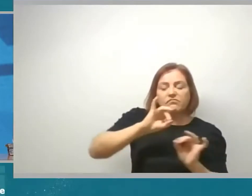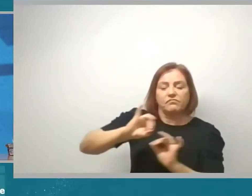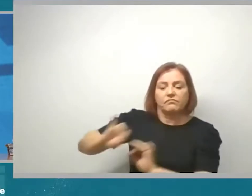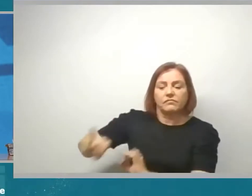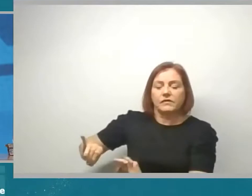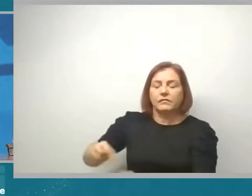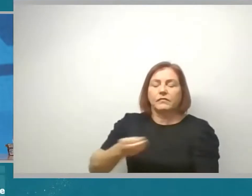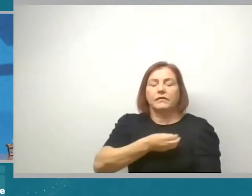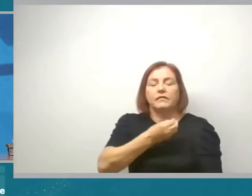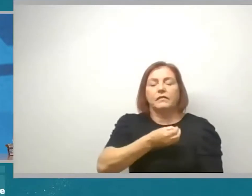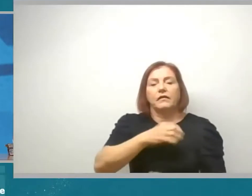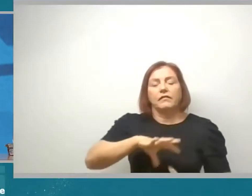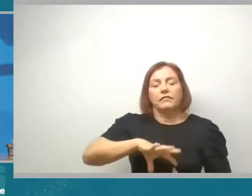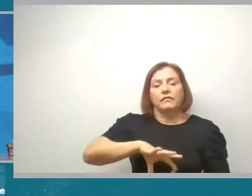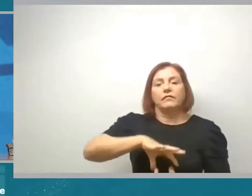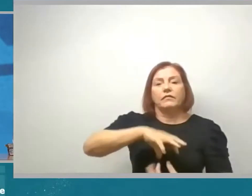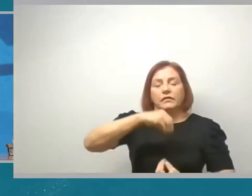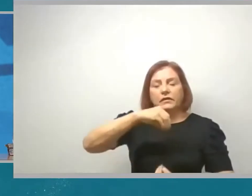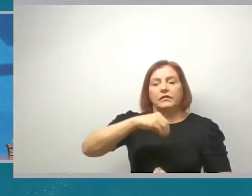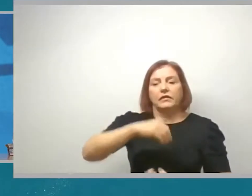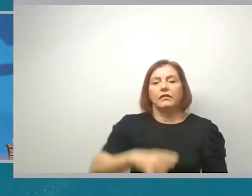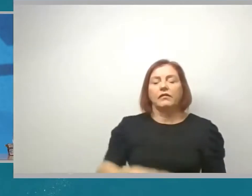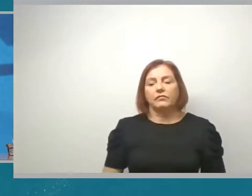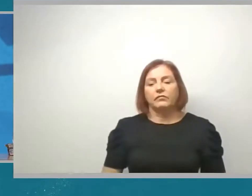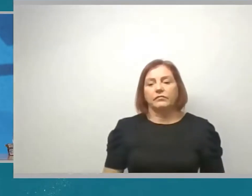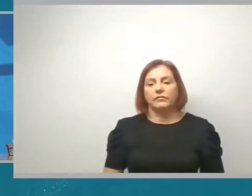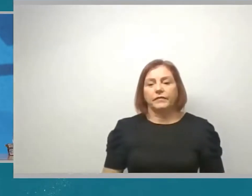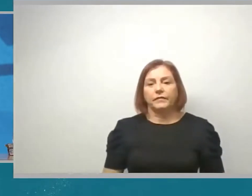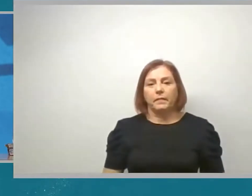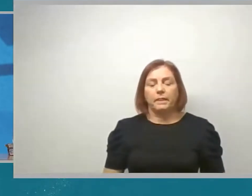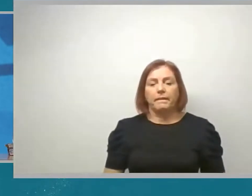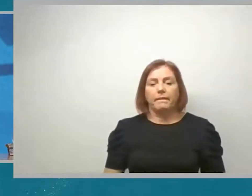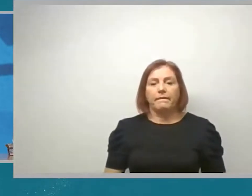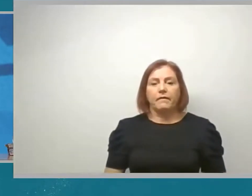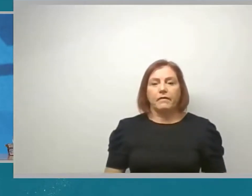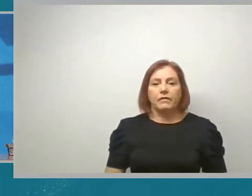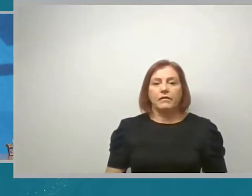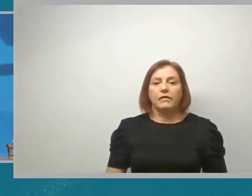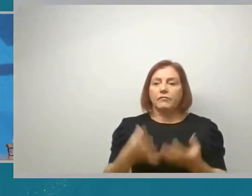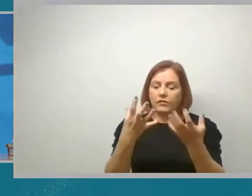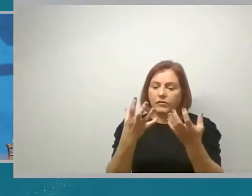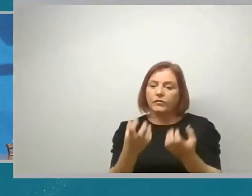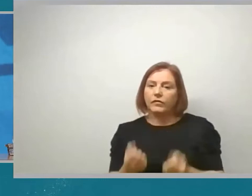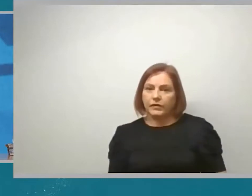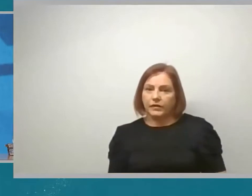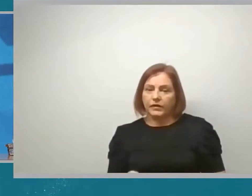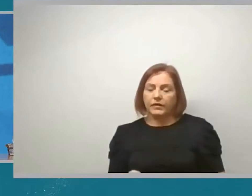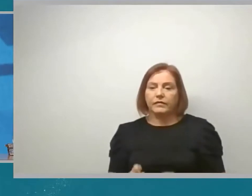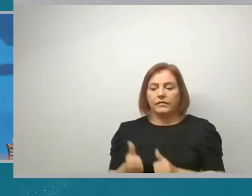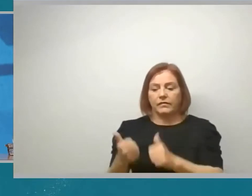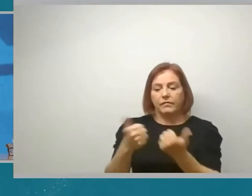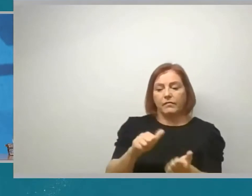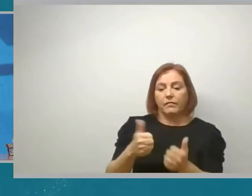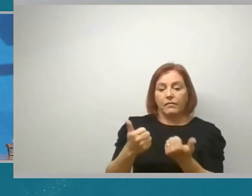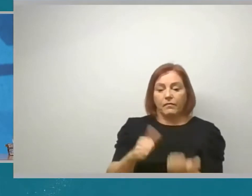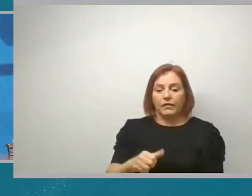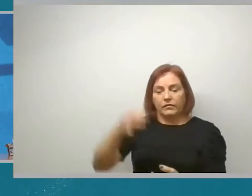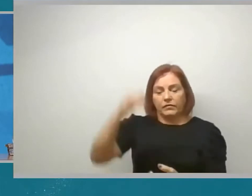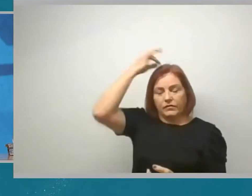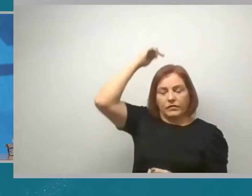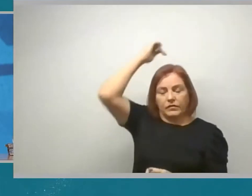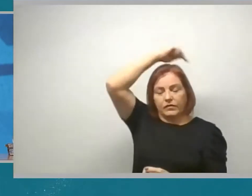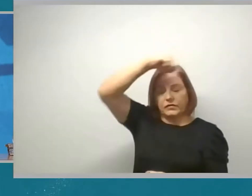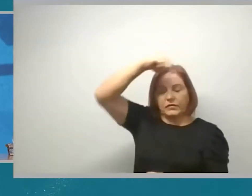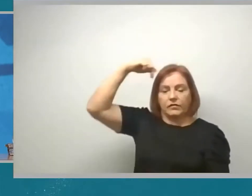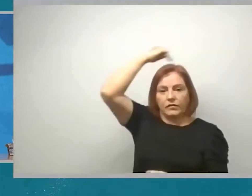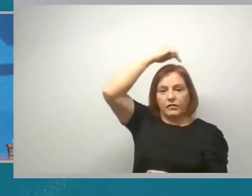Batismo do Espírito é ganhar a vida divina para regeneração. E batismo com fogo é negar a vida